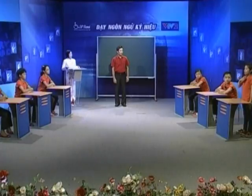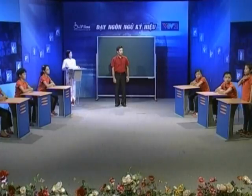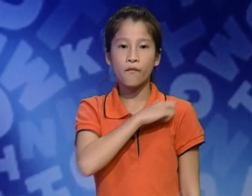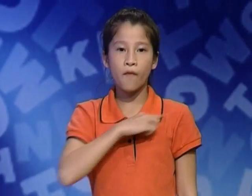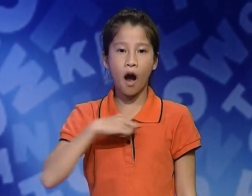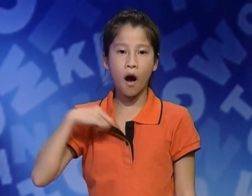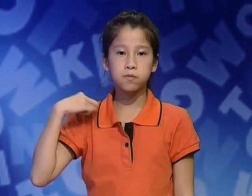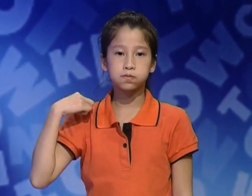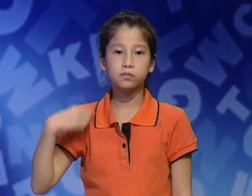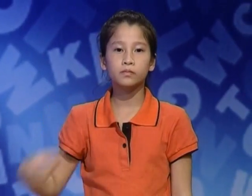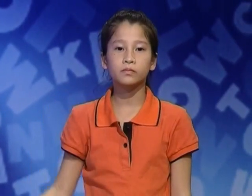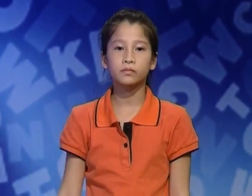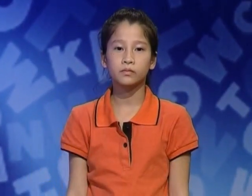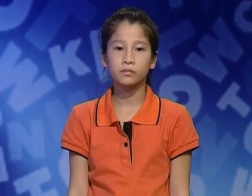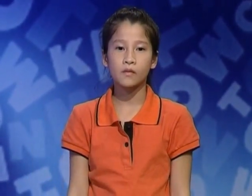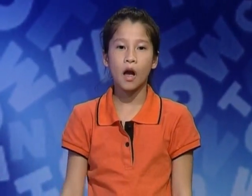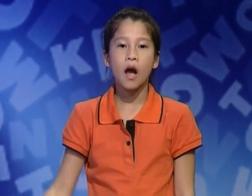Bạn đang thực hành ký hiệu áo phông đấy các em ạ.